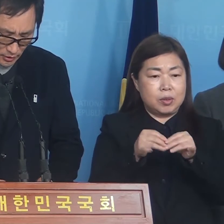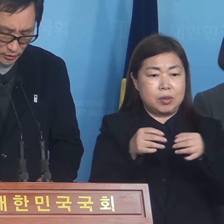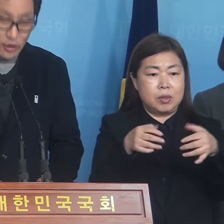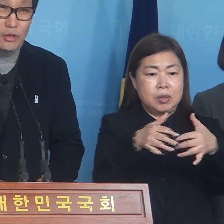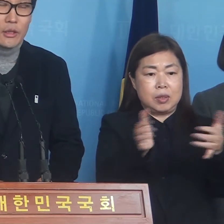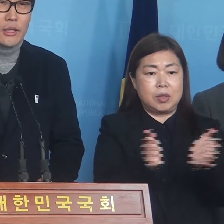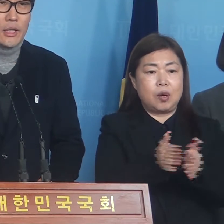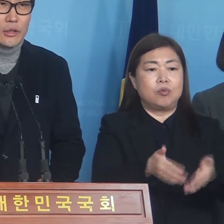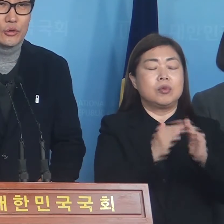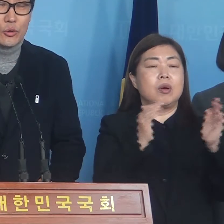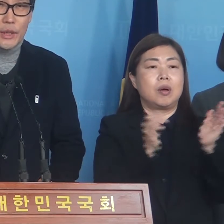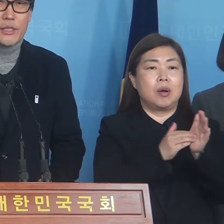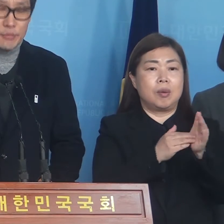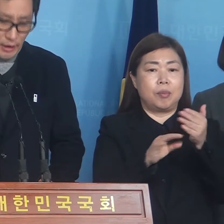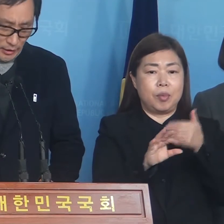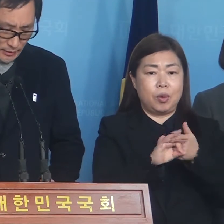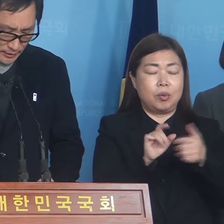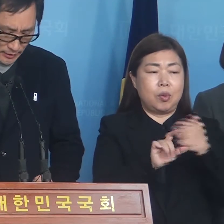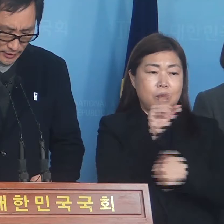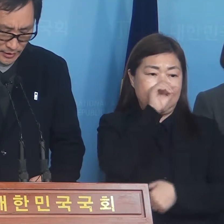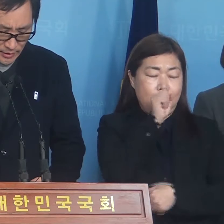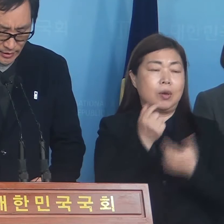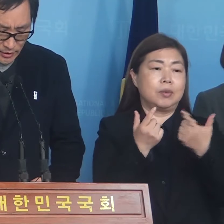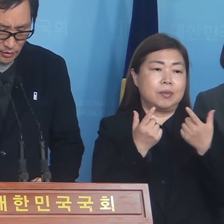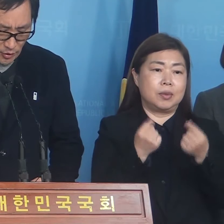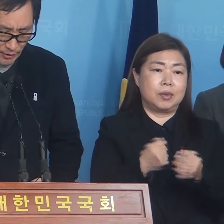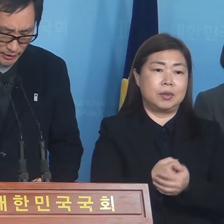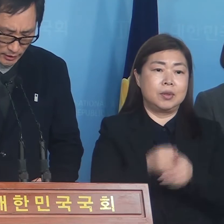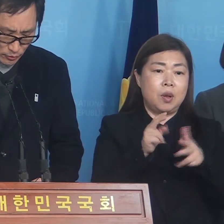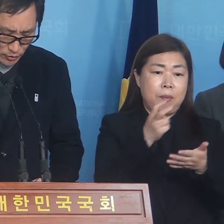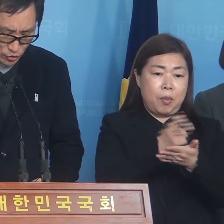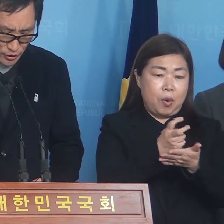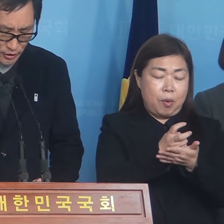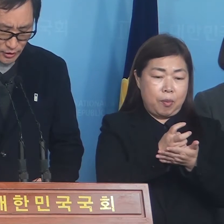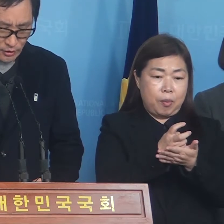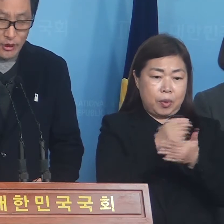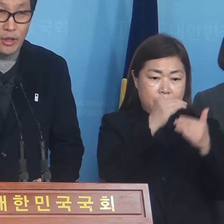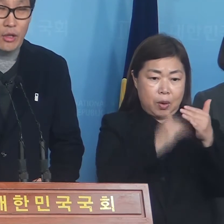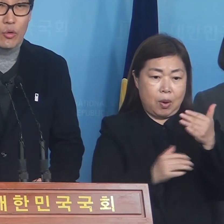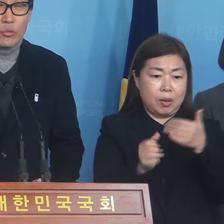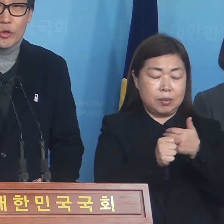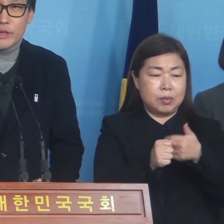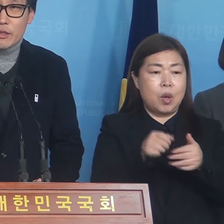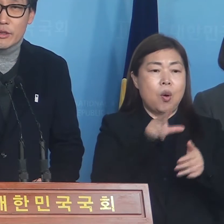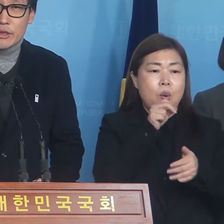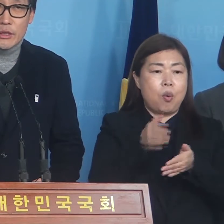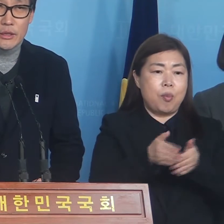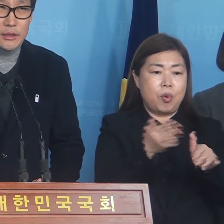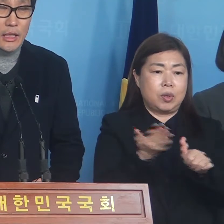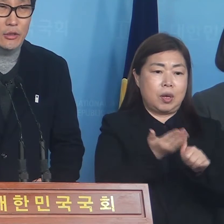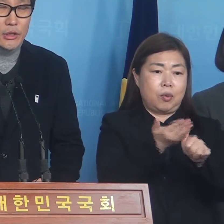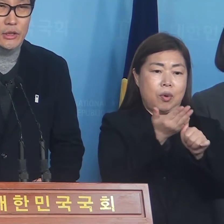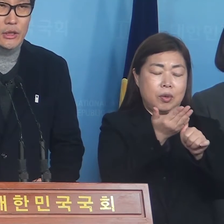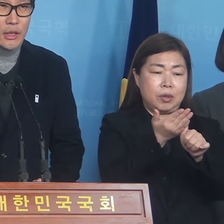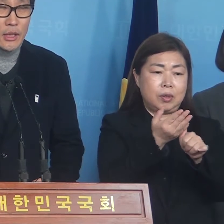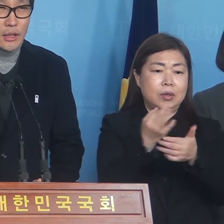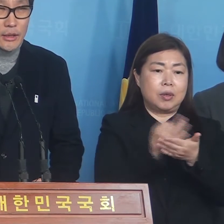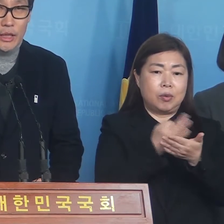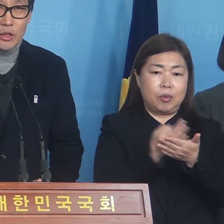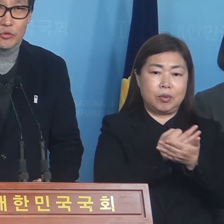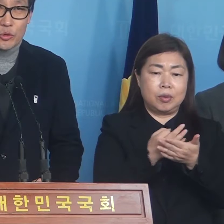구성하면 더 좋겠습니다. 이런 법안이 가지고 있는 취지는 골목상권이